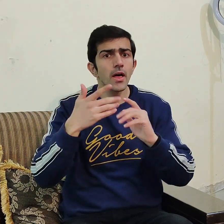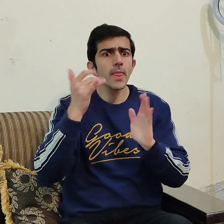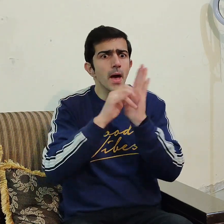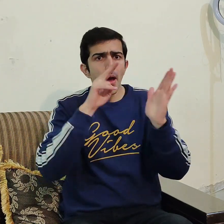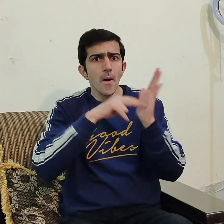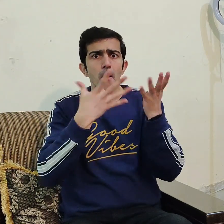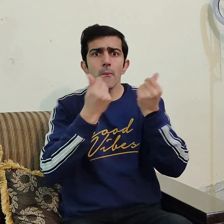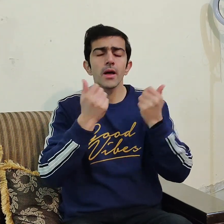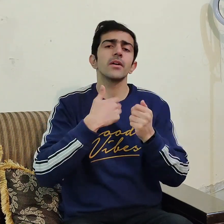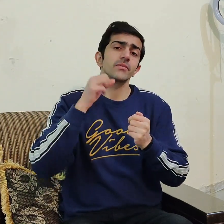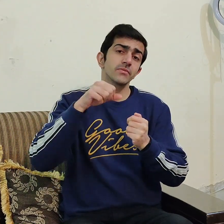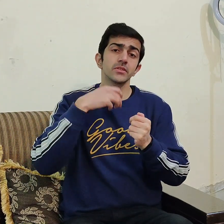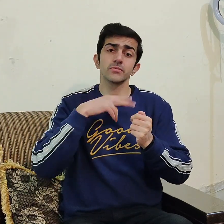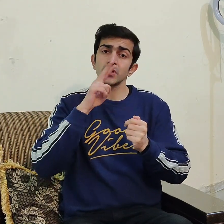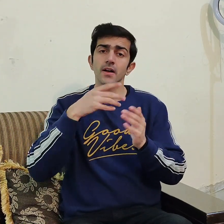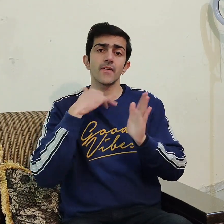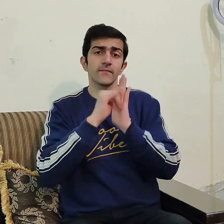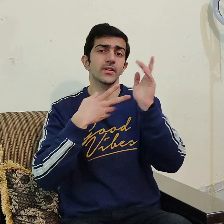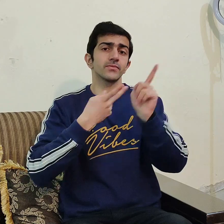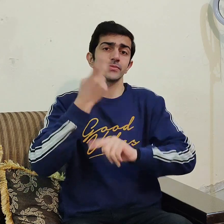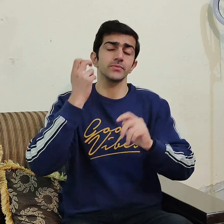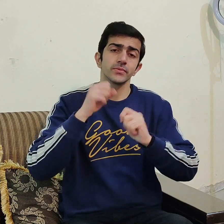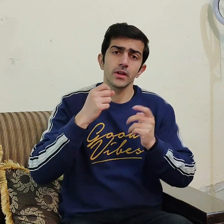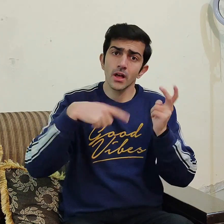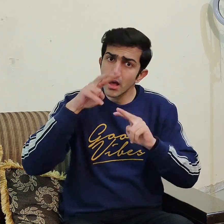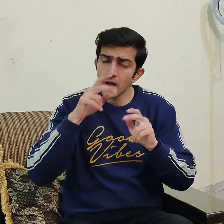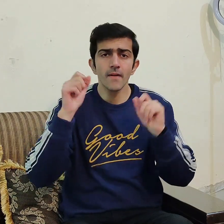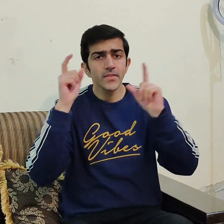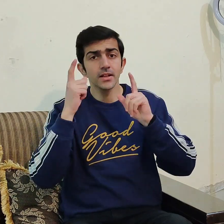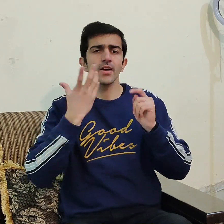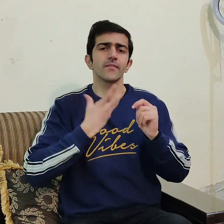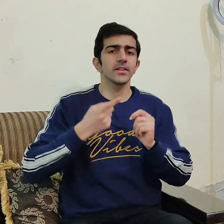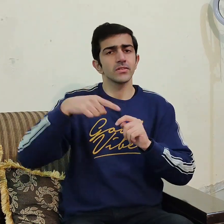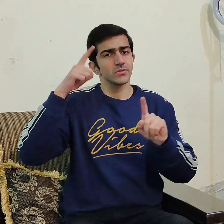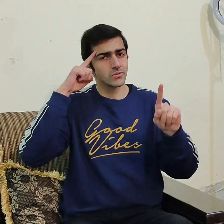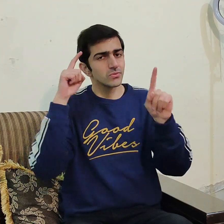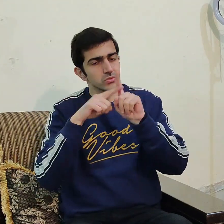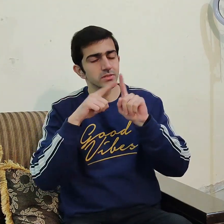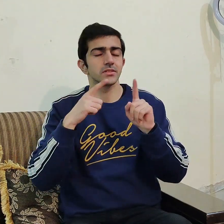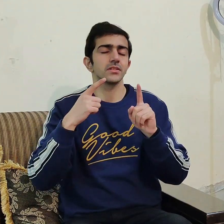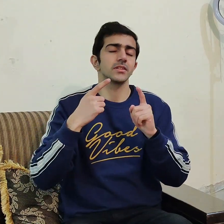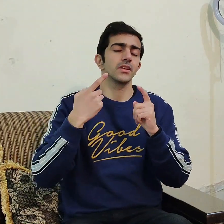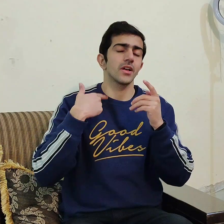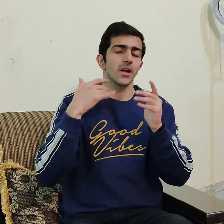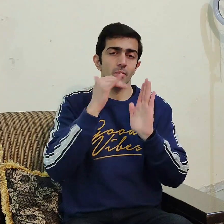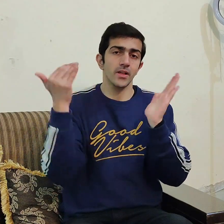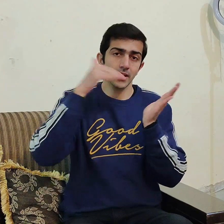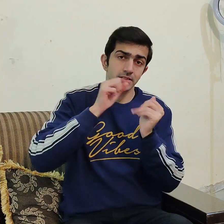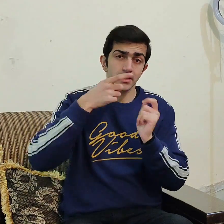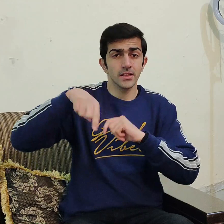ने मुझे कमेंट्स किए, मैसेजेस किए कि तुम्हारा यूट्यूब चैनल हैक हो गया। मैंने कहा हाँ बिल्कुल, और मैं परेशान था काफ़ी ज़्यादा, और सब ने दुआएं की कि